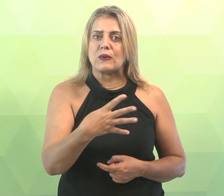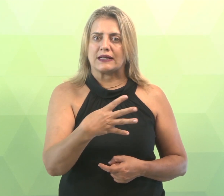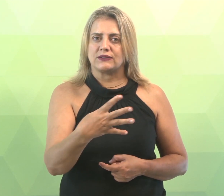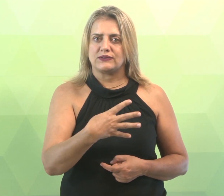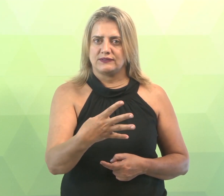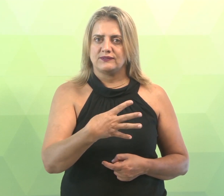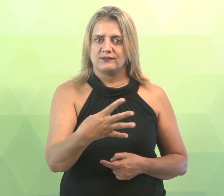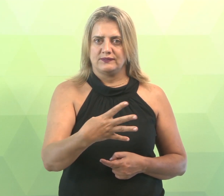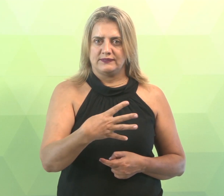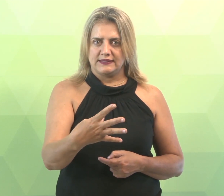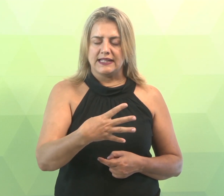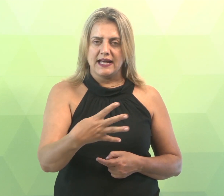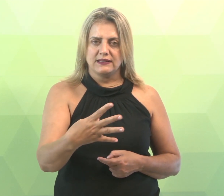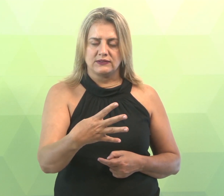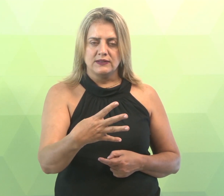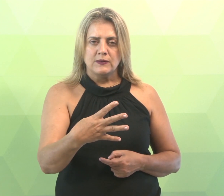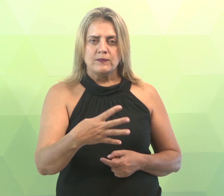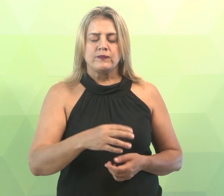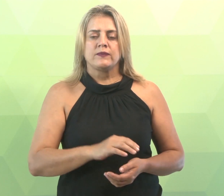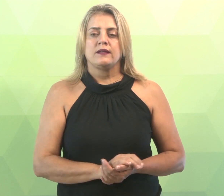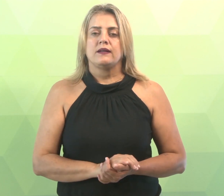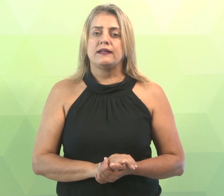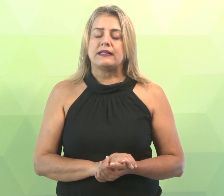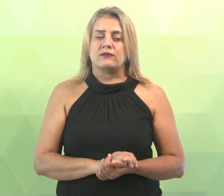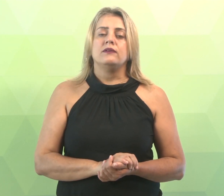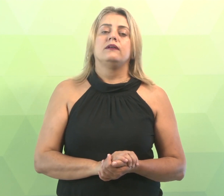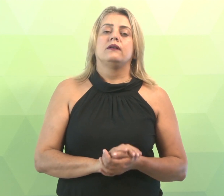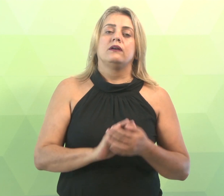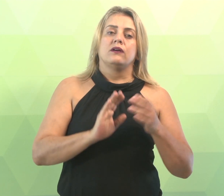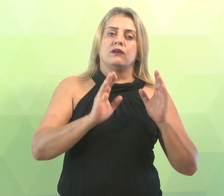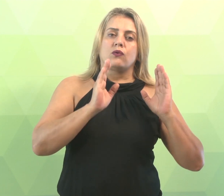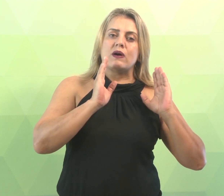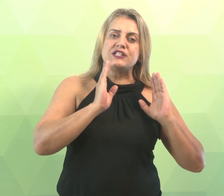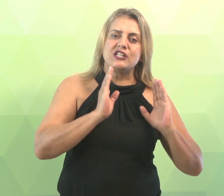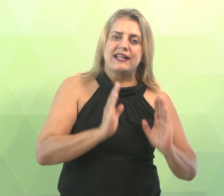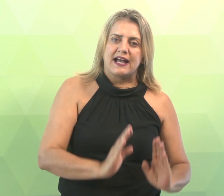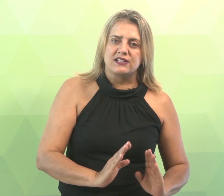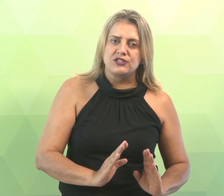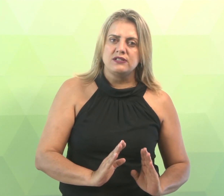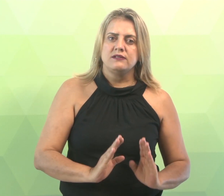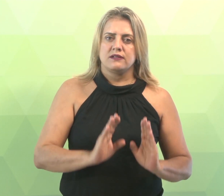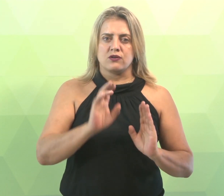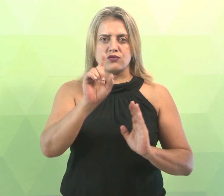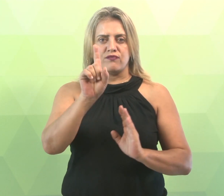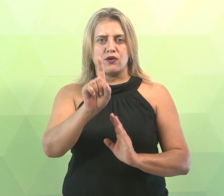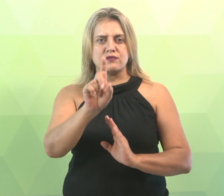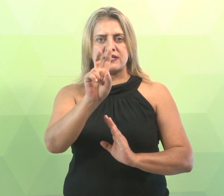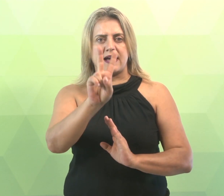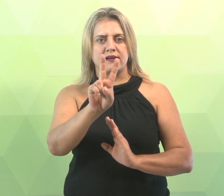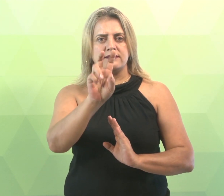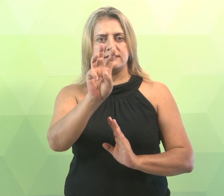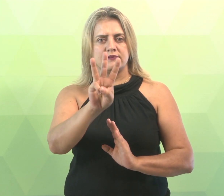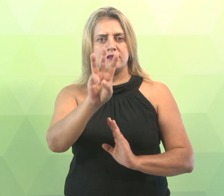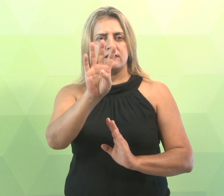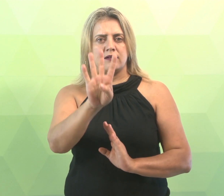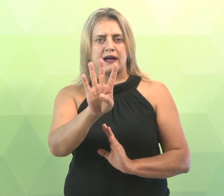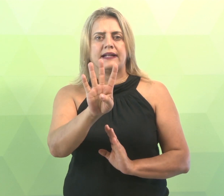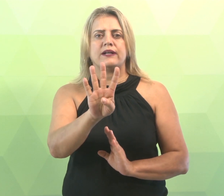44, certo? Então, quantidade, eu só vou usar até o